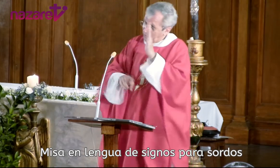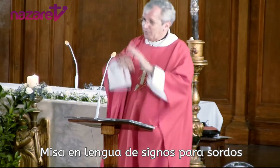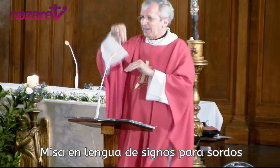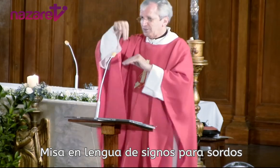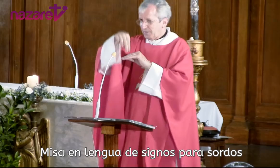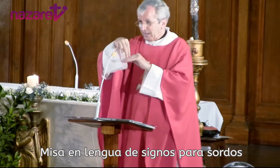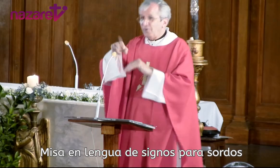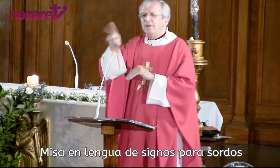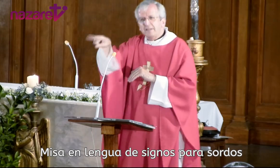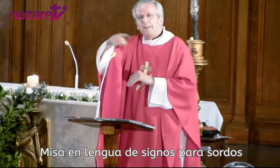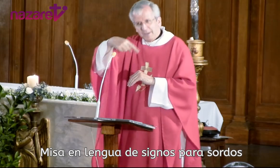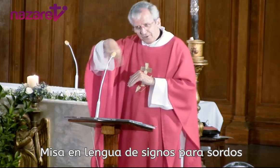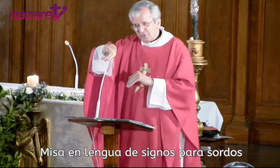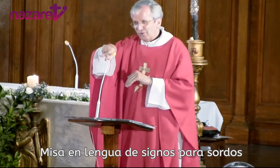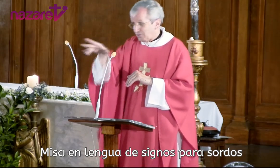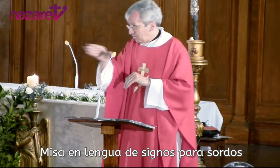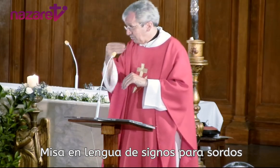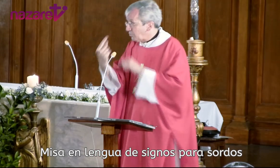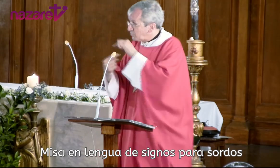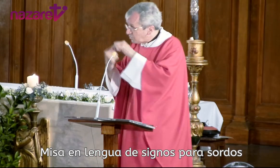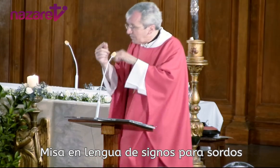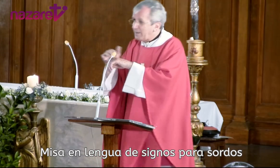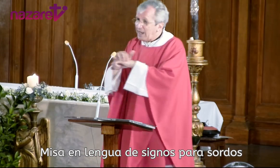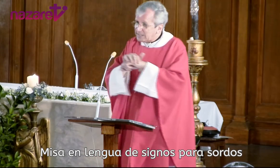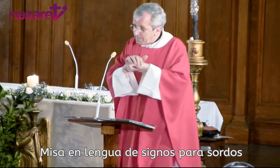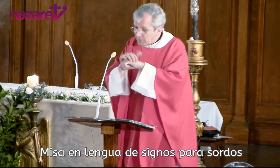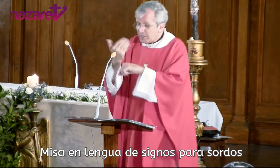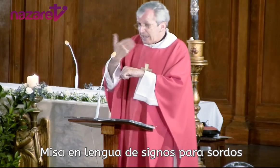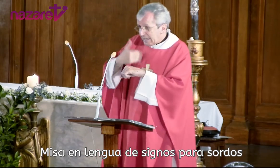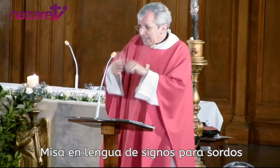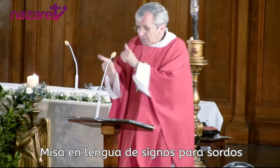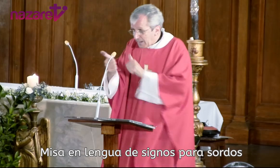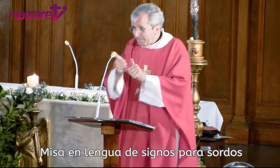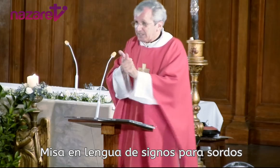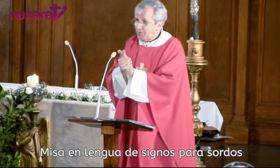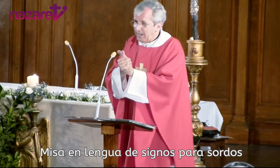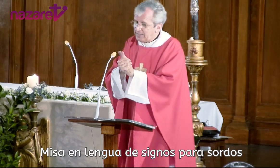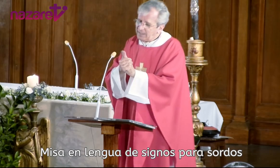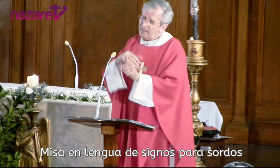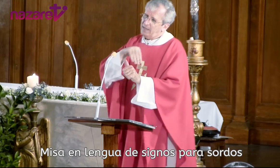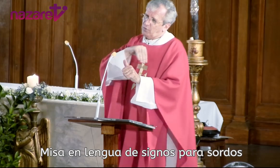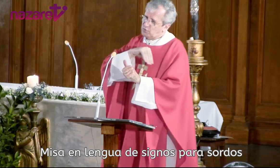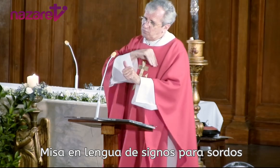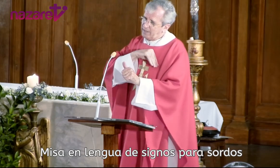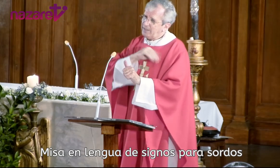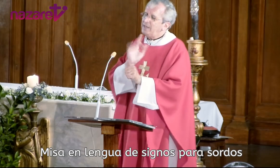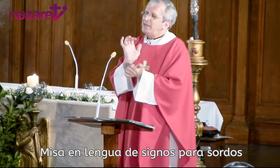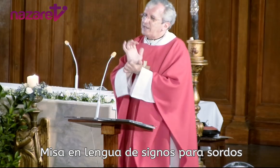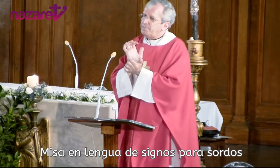y ha resucitado, también nosotros, todos nuestros familiares, amigos que ya nos han pasado delante con su muerte, esperamos